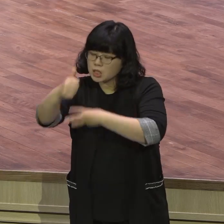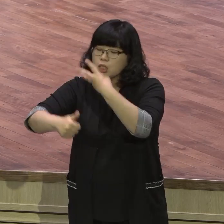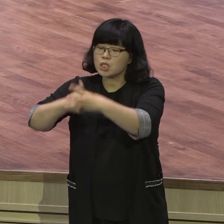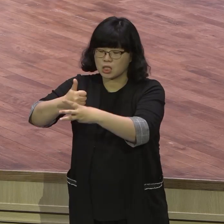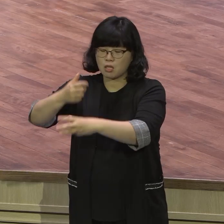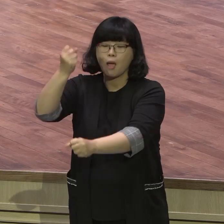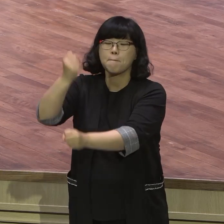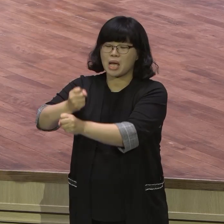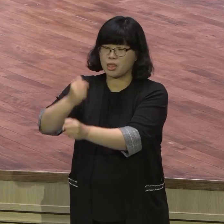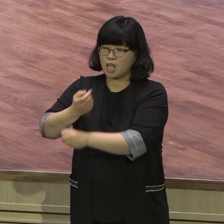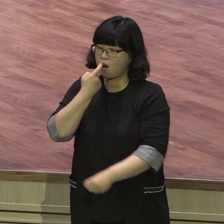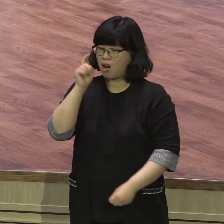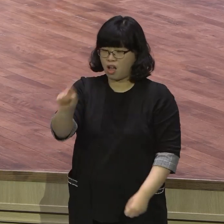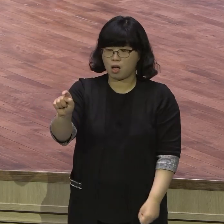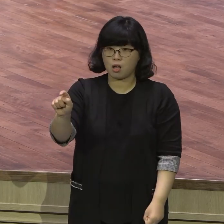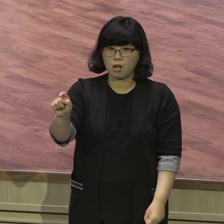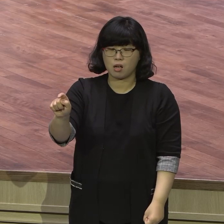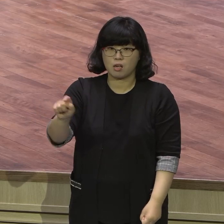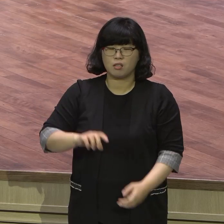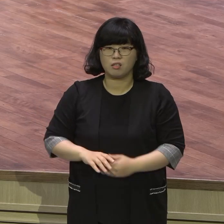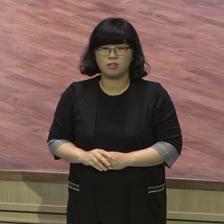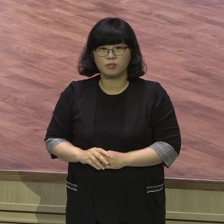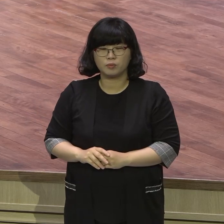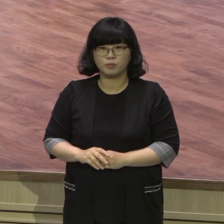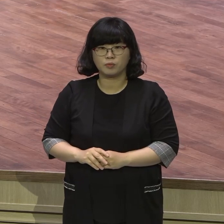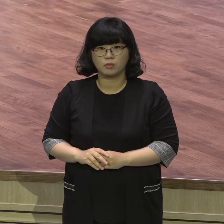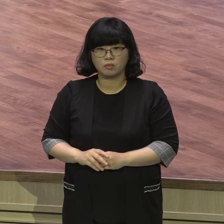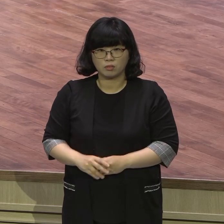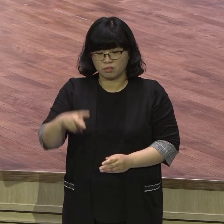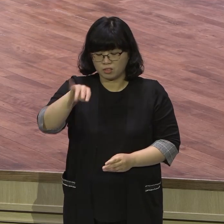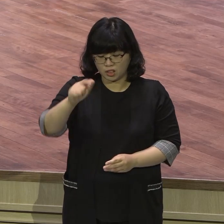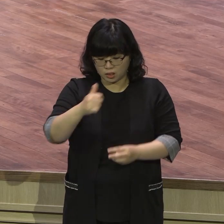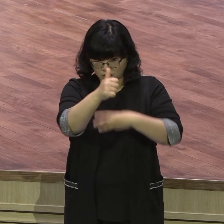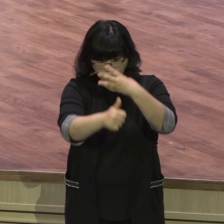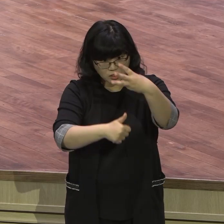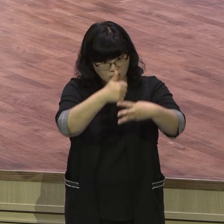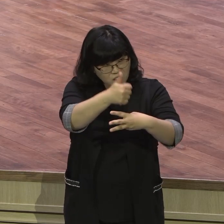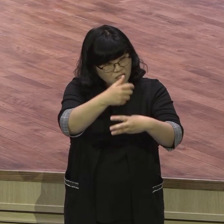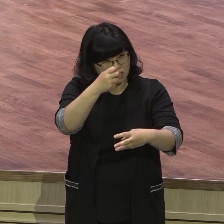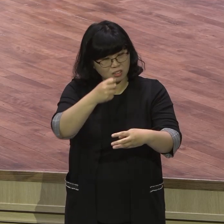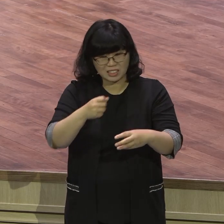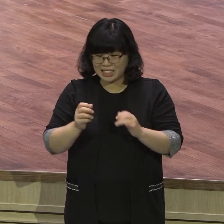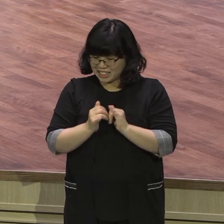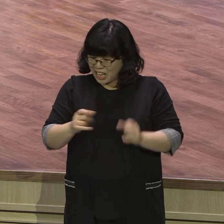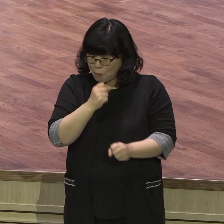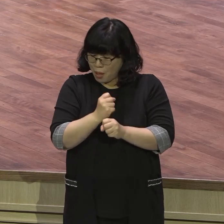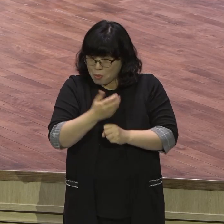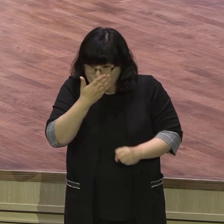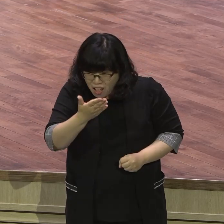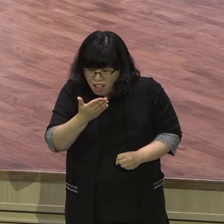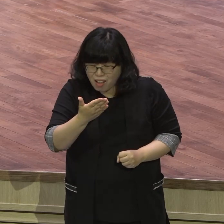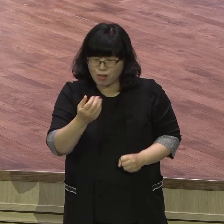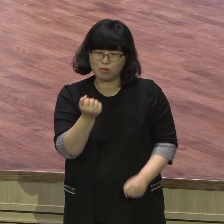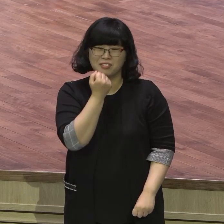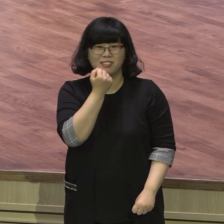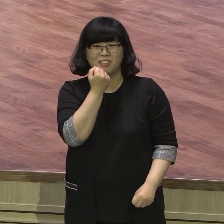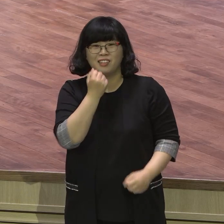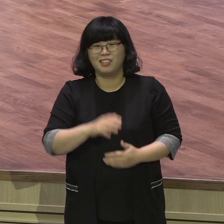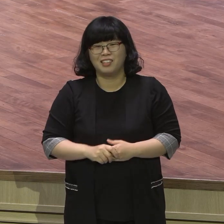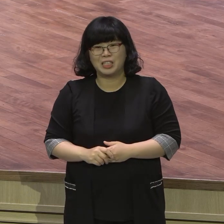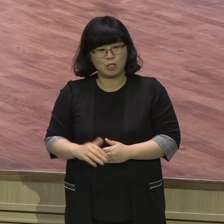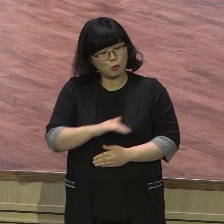이게 얼마나 업혀가 있습니까? 신을 만들라 신이 만들어지는 수준입니까? 우리를 위하여 신을